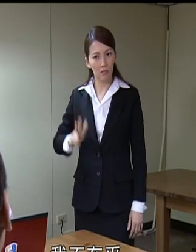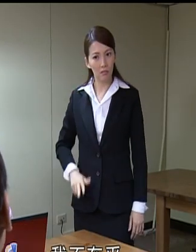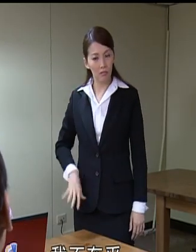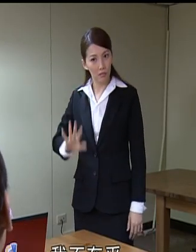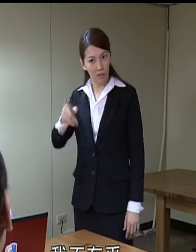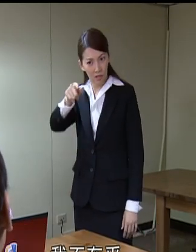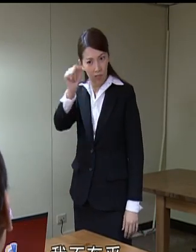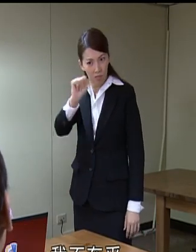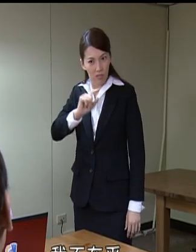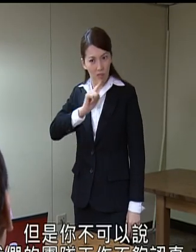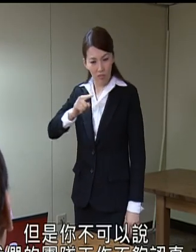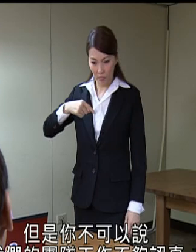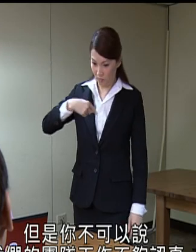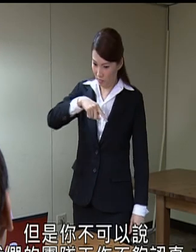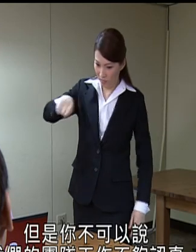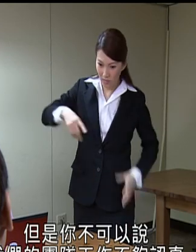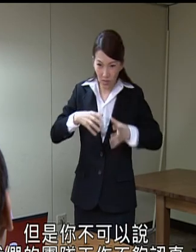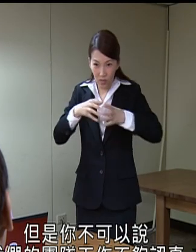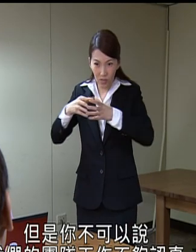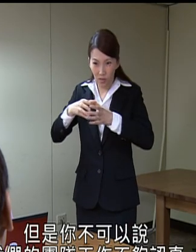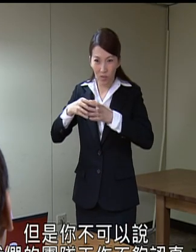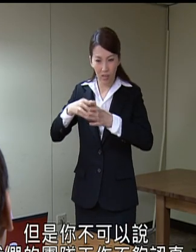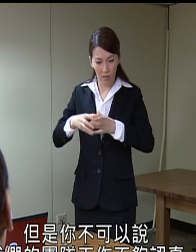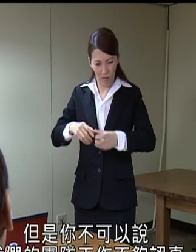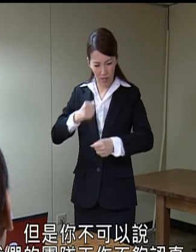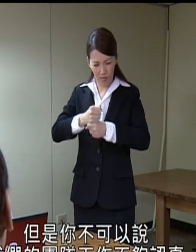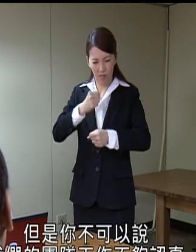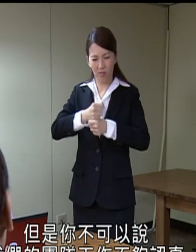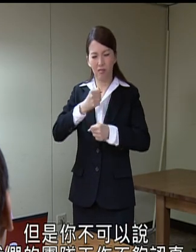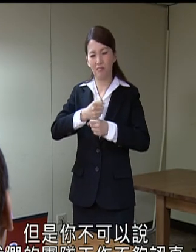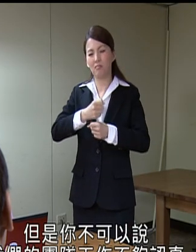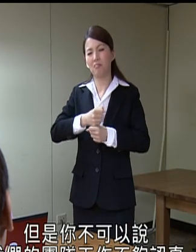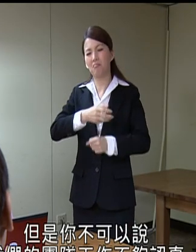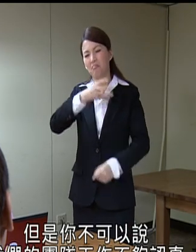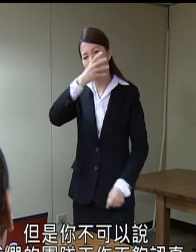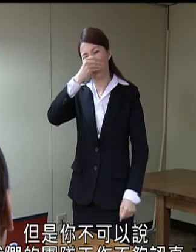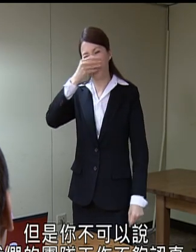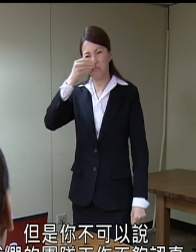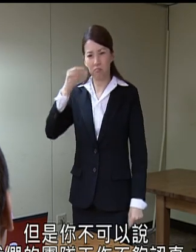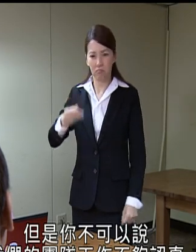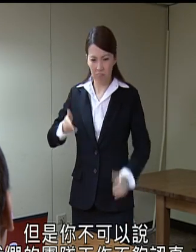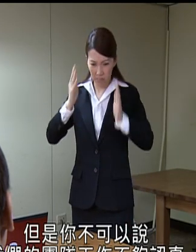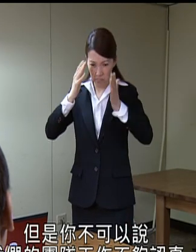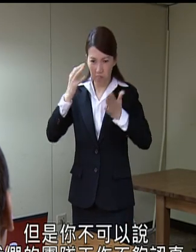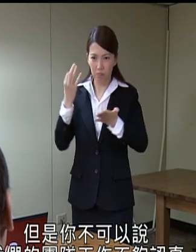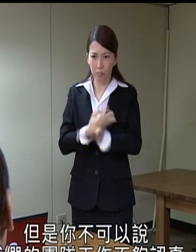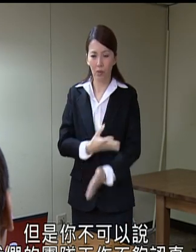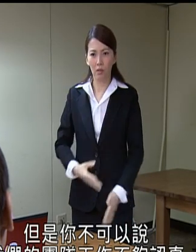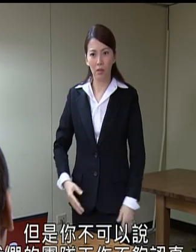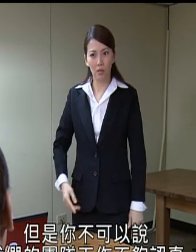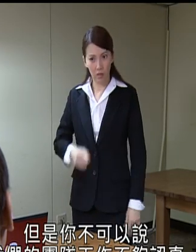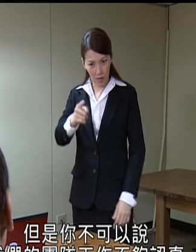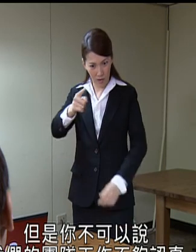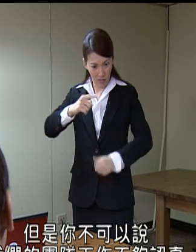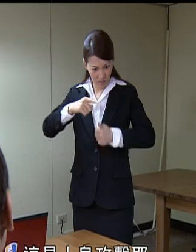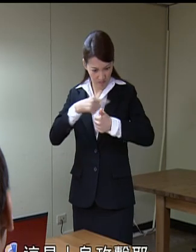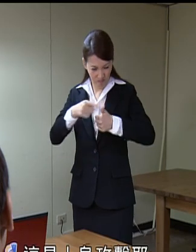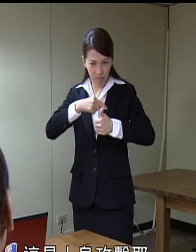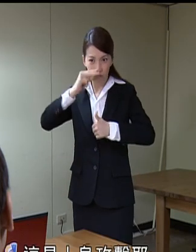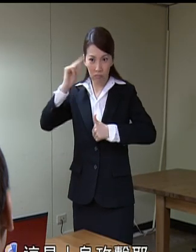乎，但是你不可以说我们的团队工作不够认真。这是人